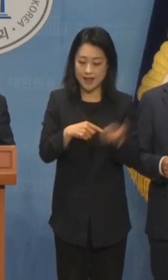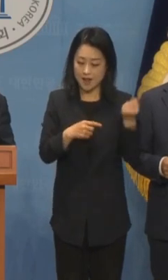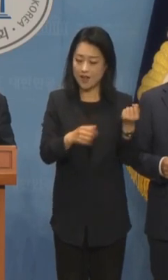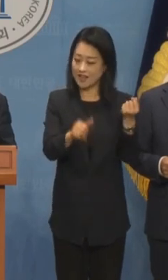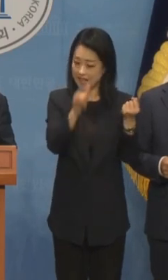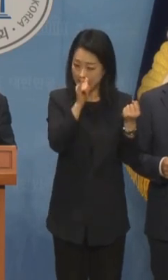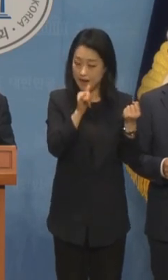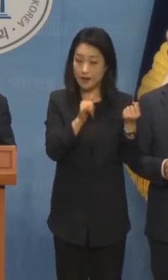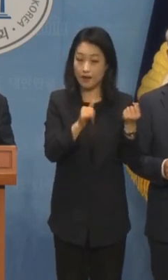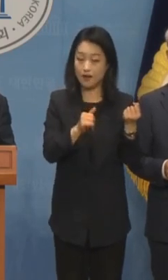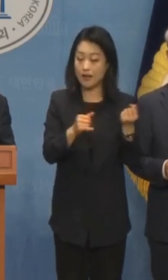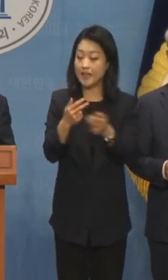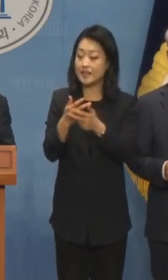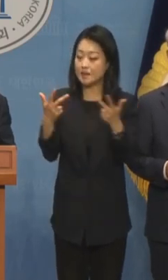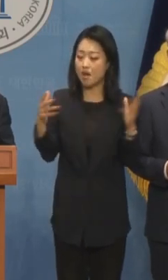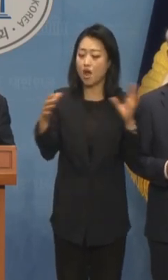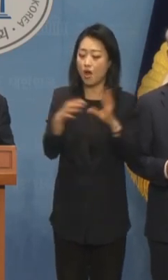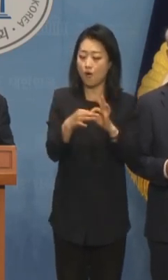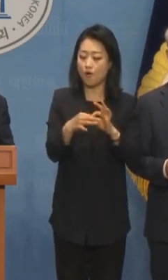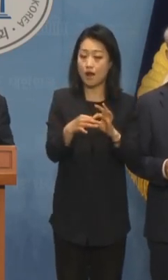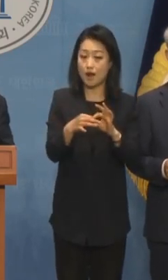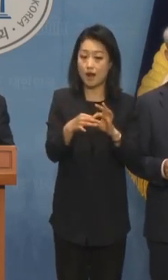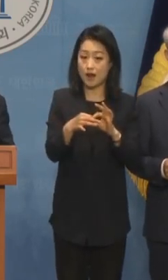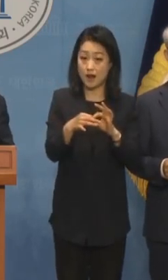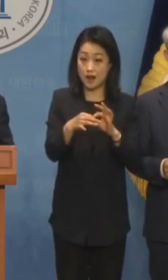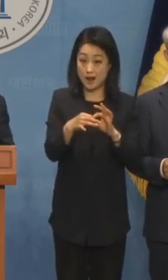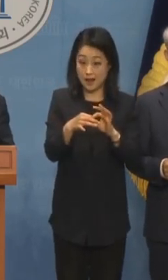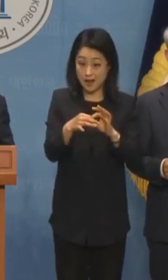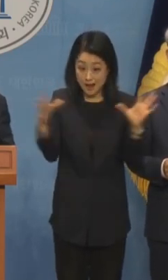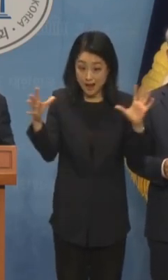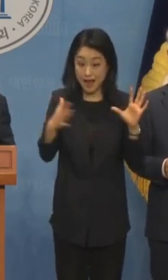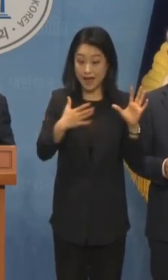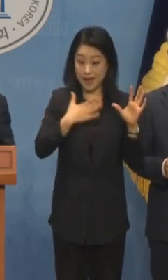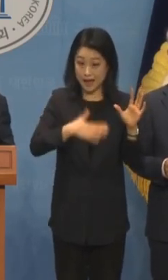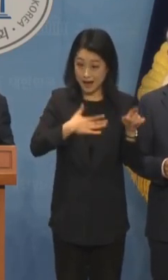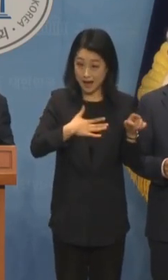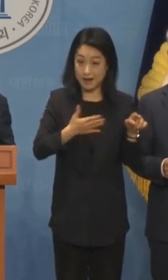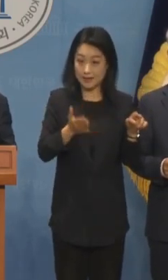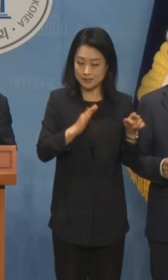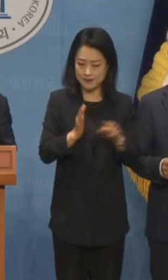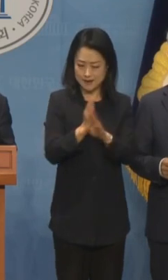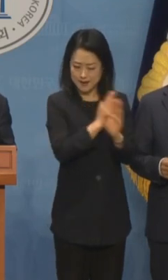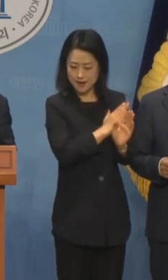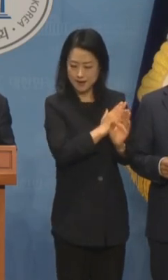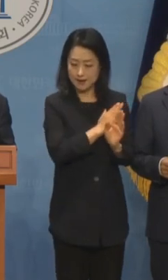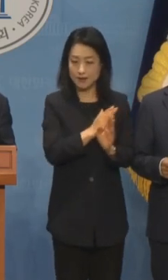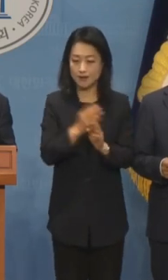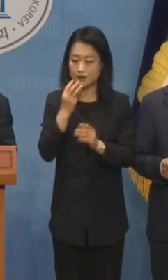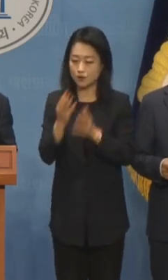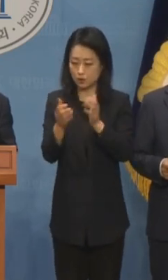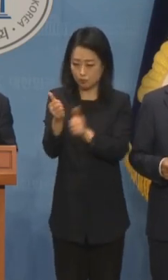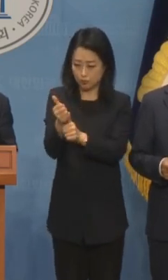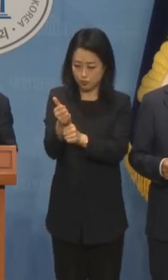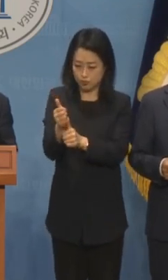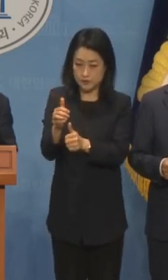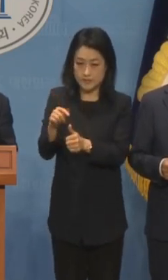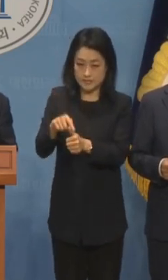확보되어서 이재명의 연관성이 사라졌음에도 불구하고 이화영을 불러내서